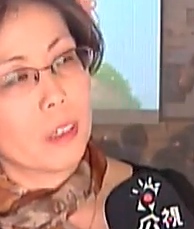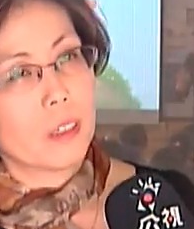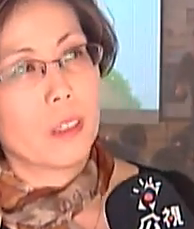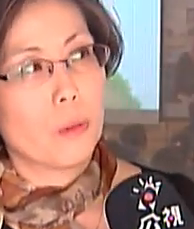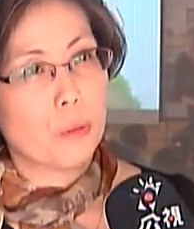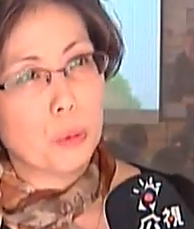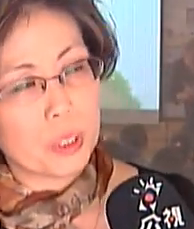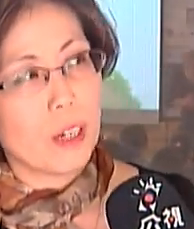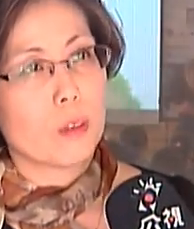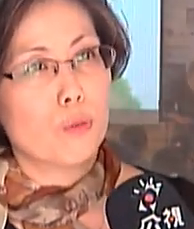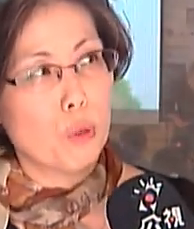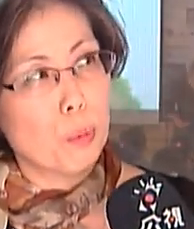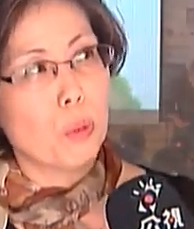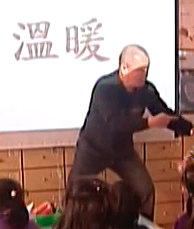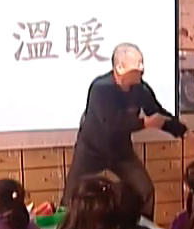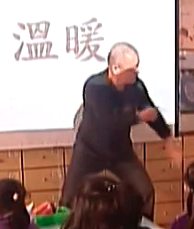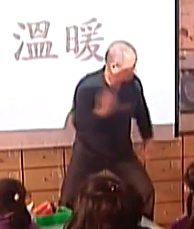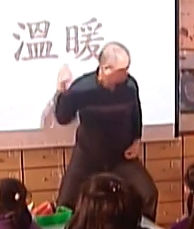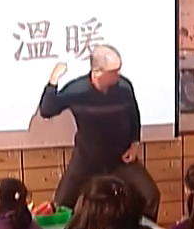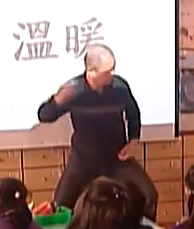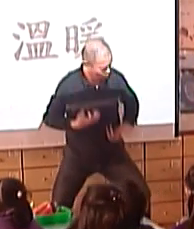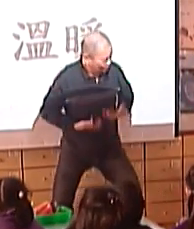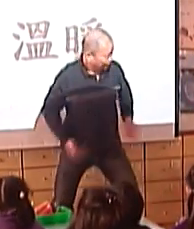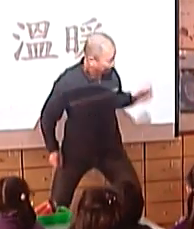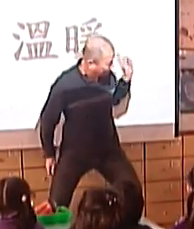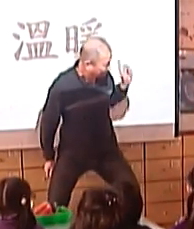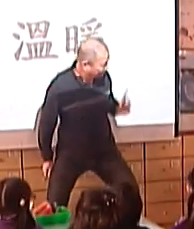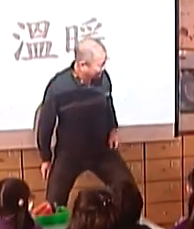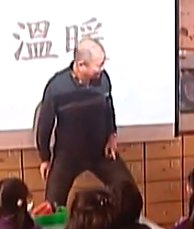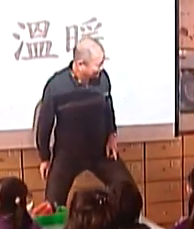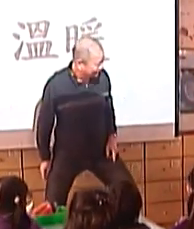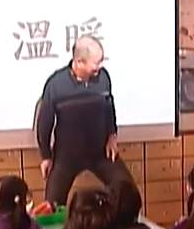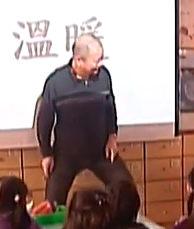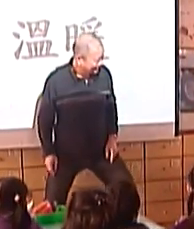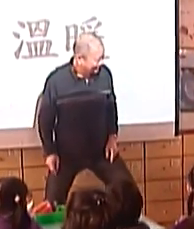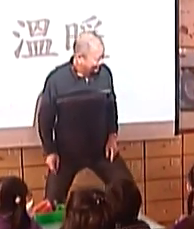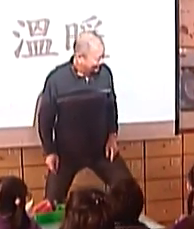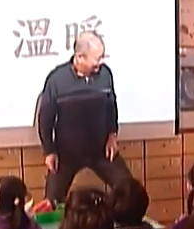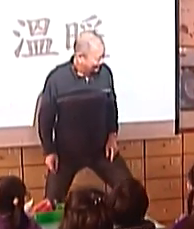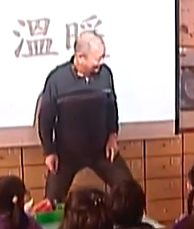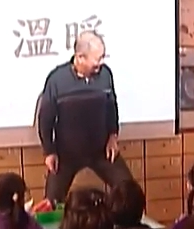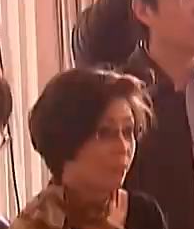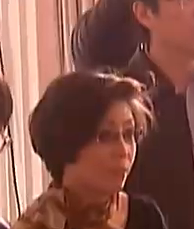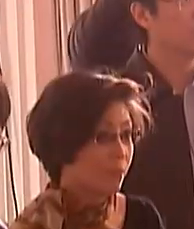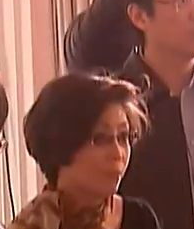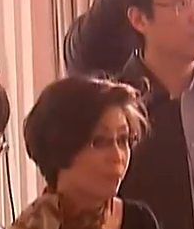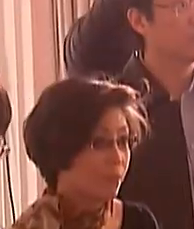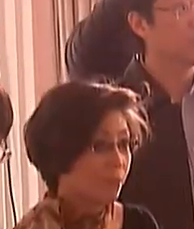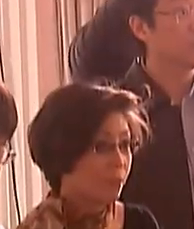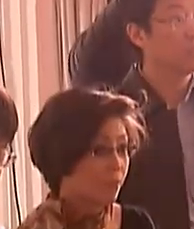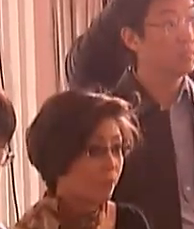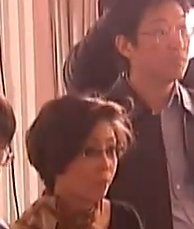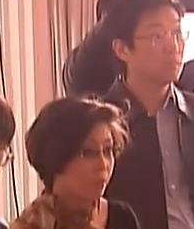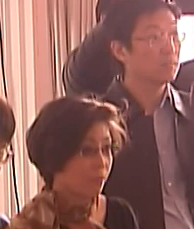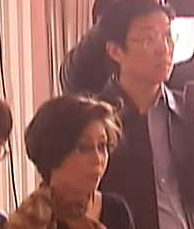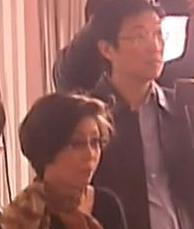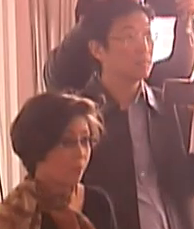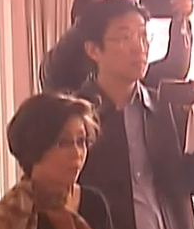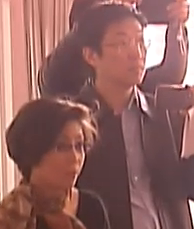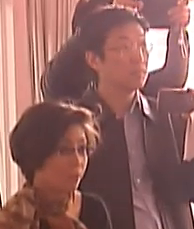可以互相互补。 以前我们所说的台南启聪学校已经附属在台南大学，因此邓教授认为对双语教育的发展